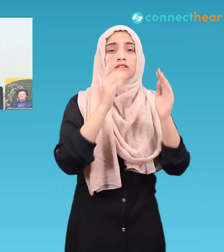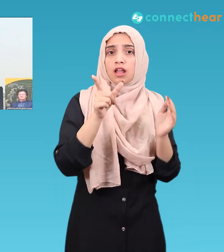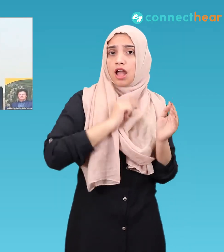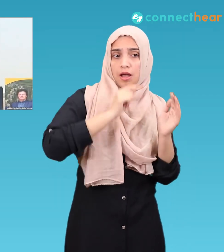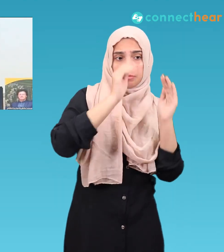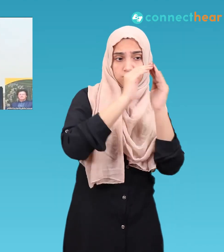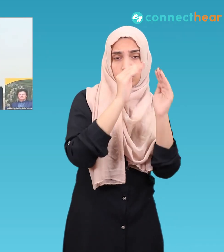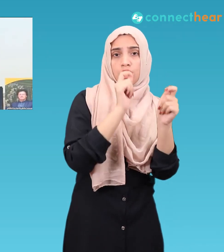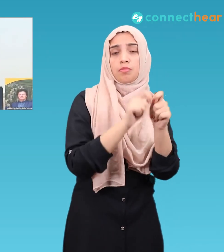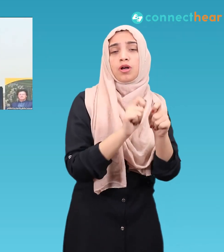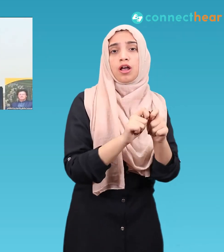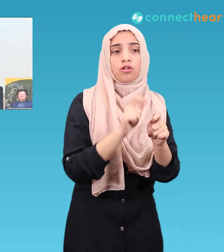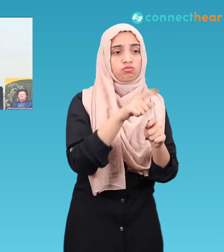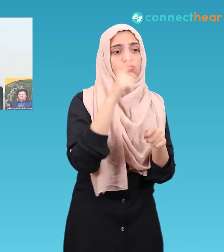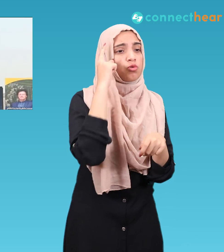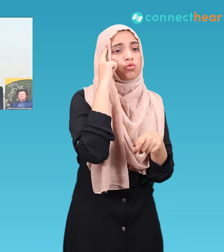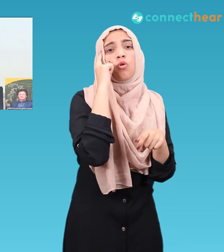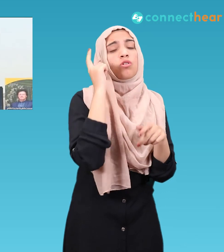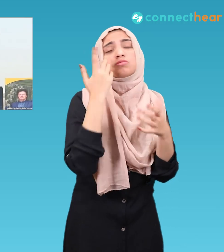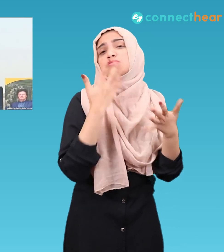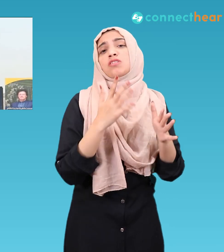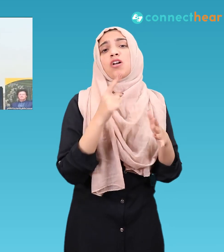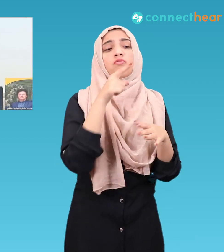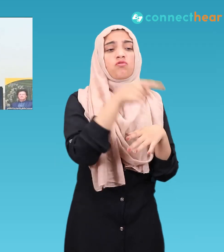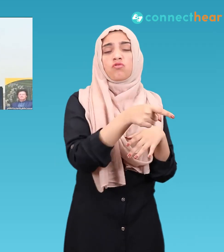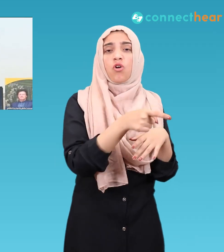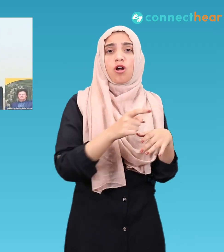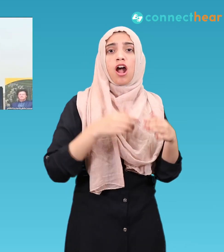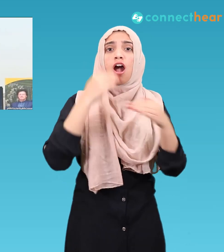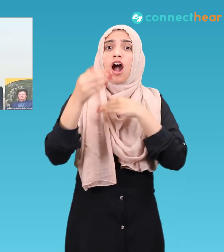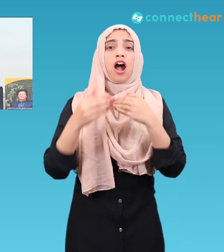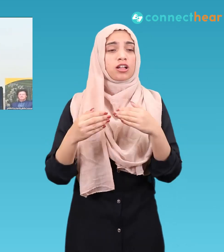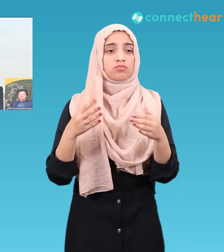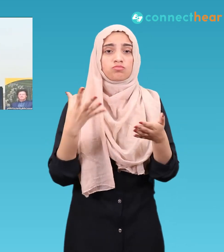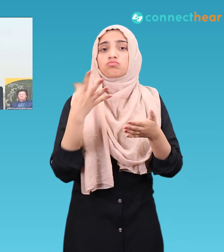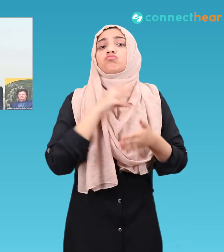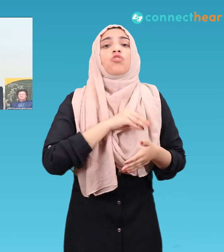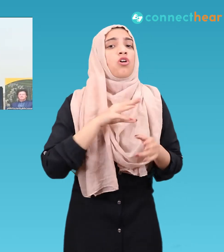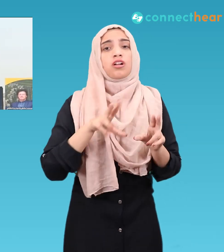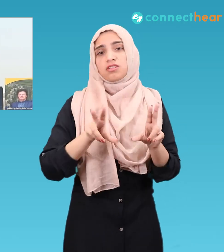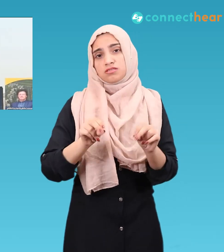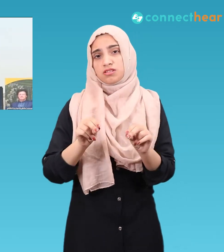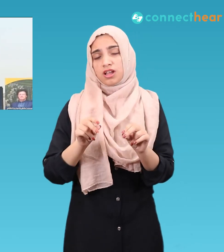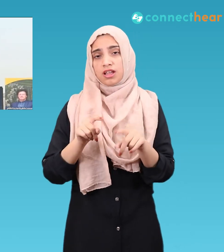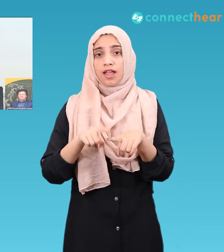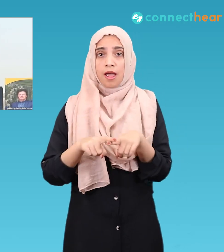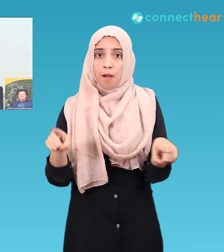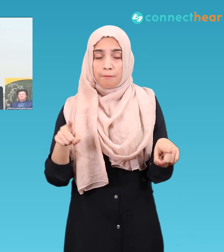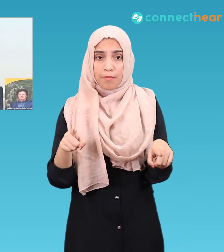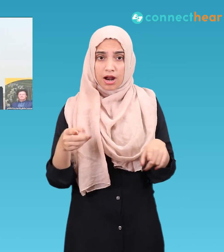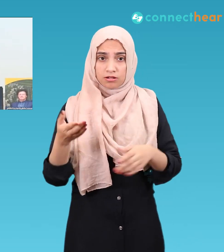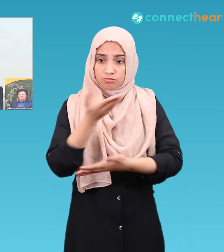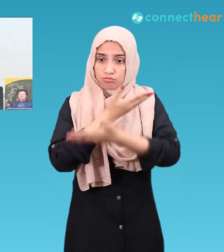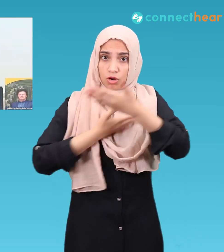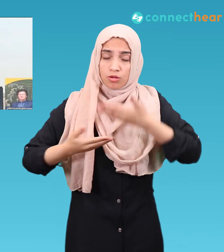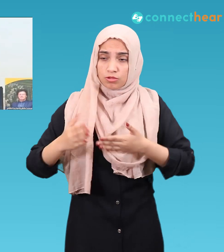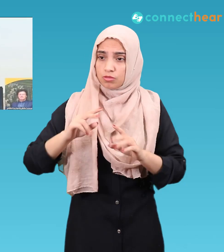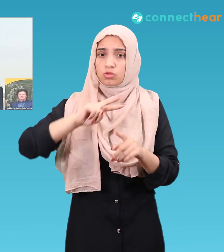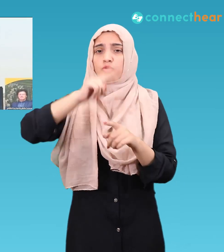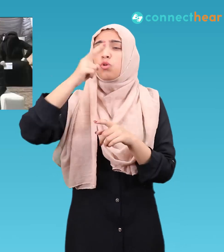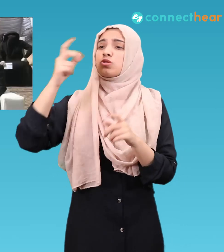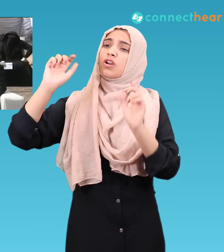भी प्रायोरिटी नहीं थी। यानी हम सब चीज़ों का सोचते थे लेकिन इस तबके का कभी नहीं सोचा इस मुल्क